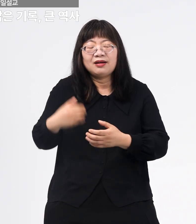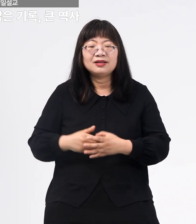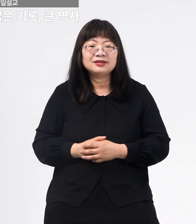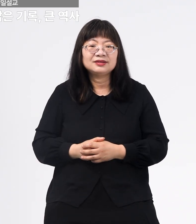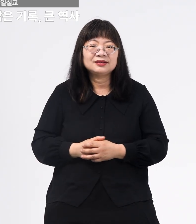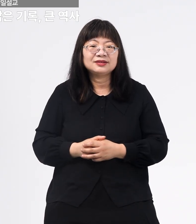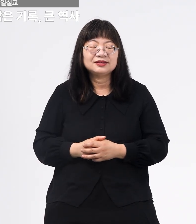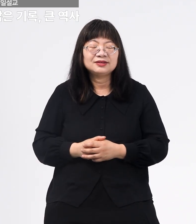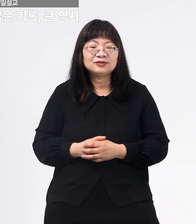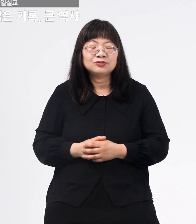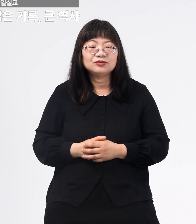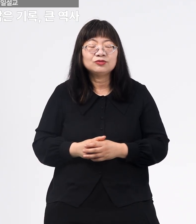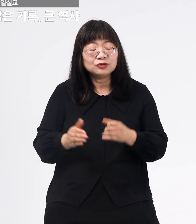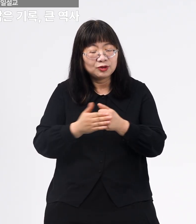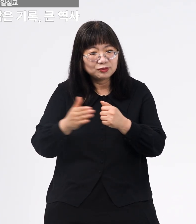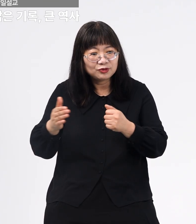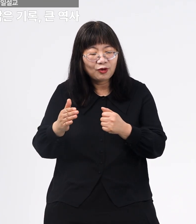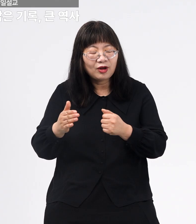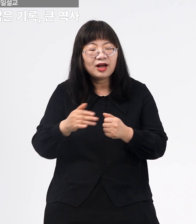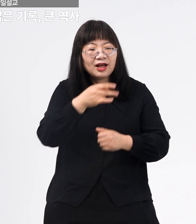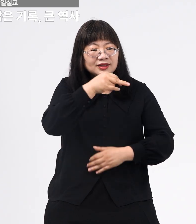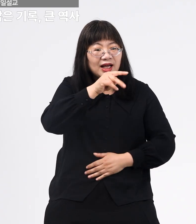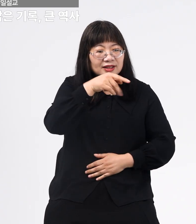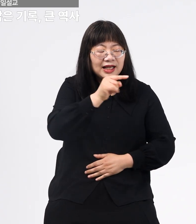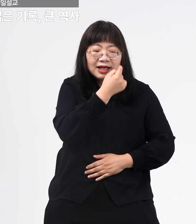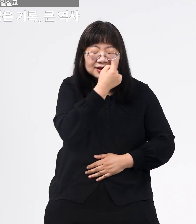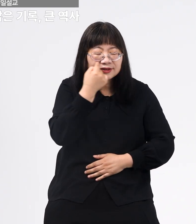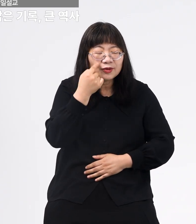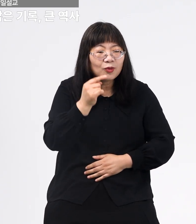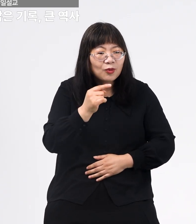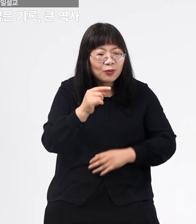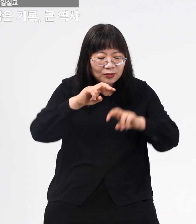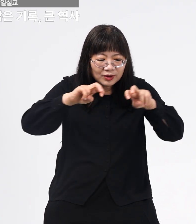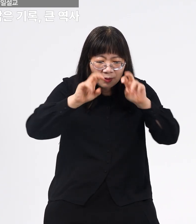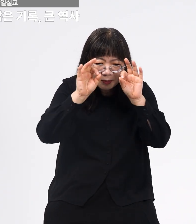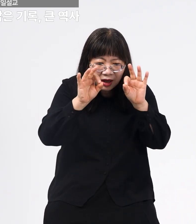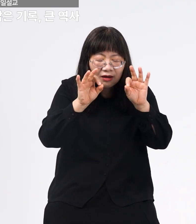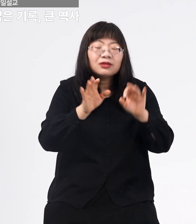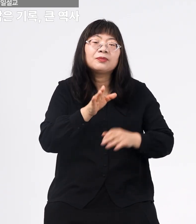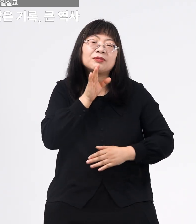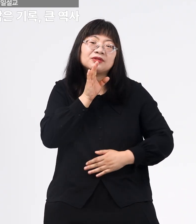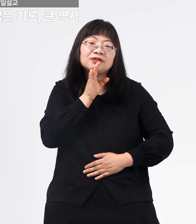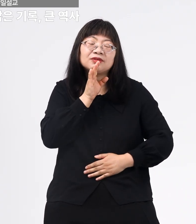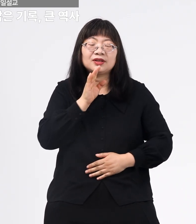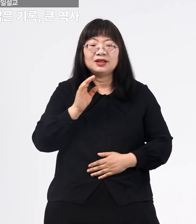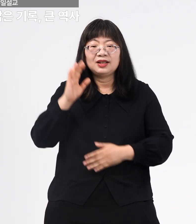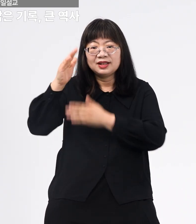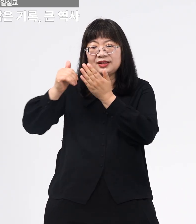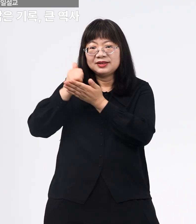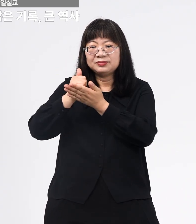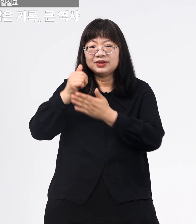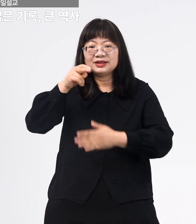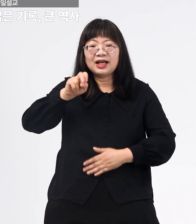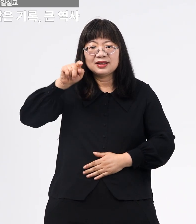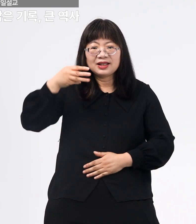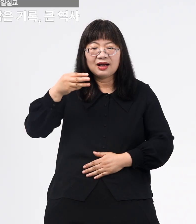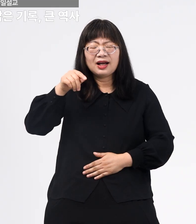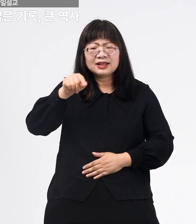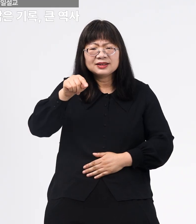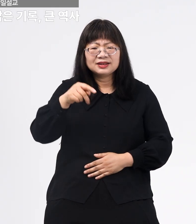틀림없이 이 사람은 사사가 맞아요. 학자들은 이 삼갈을 사사 라인에서